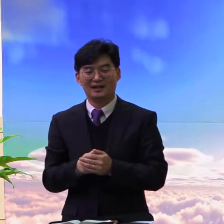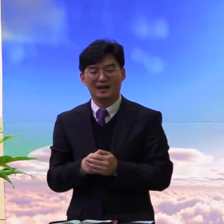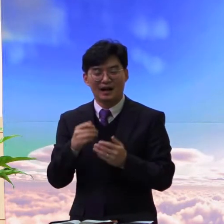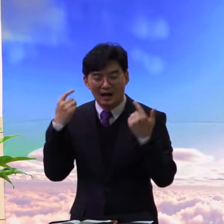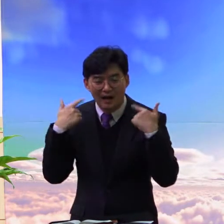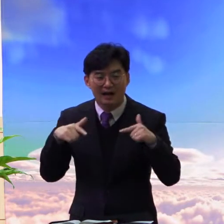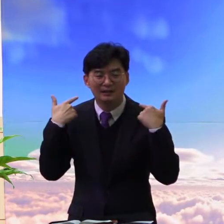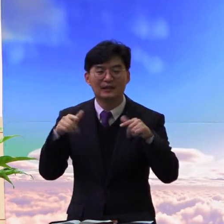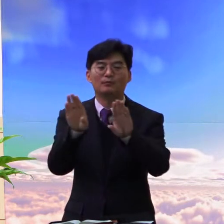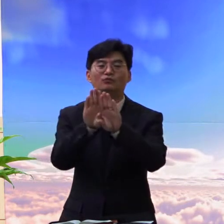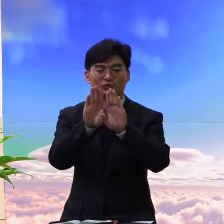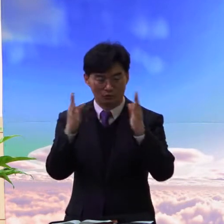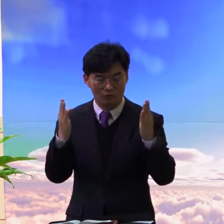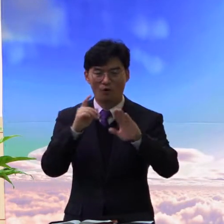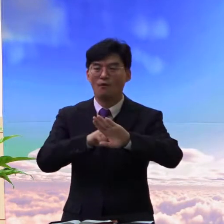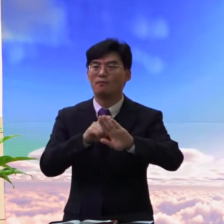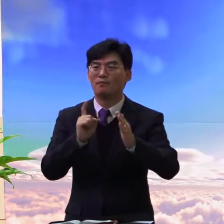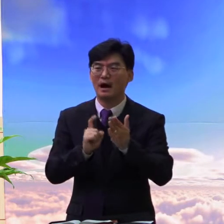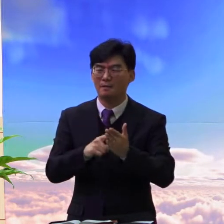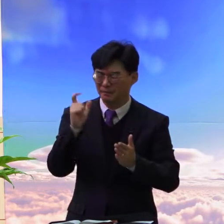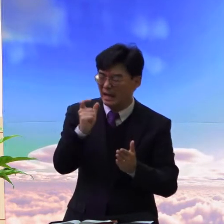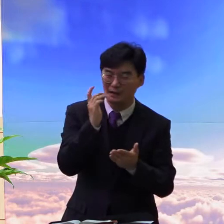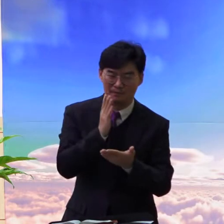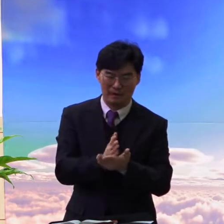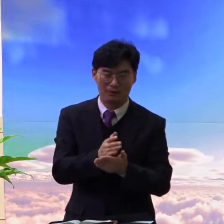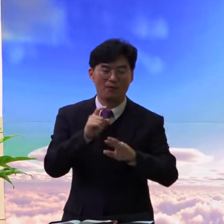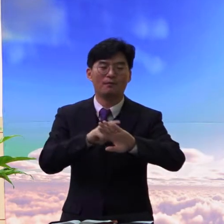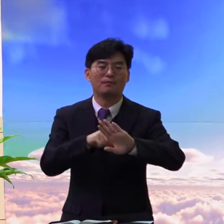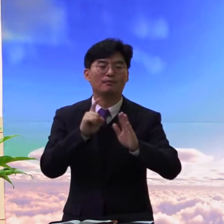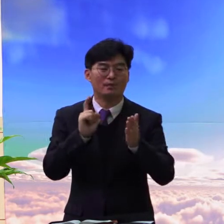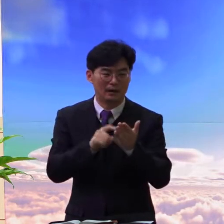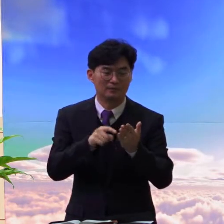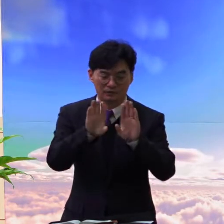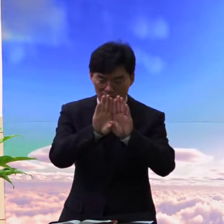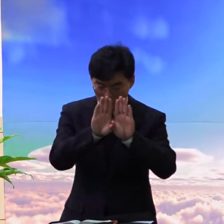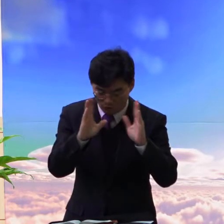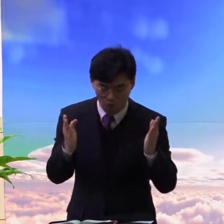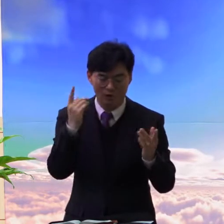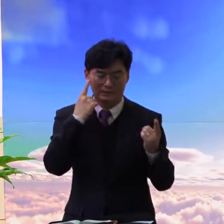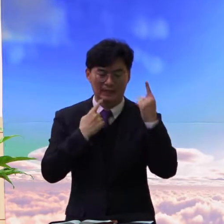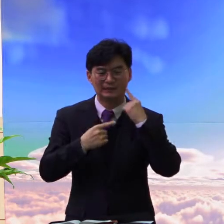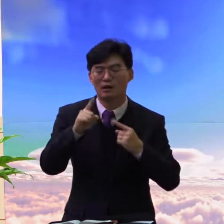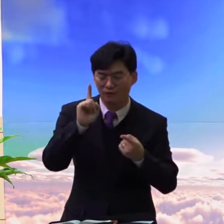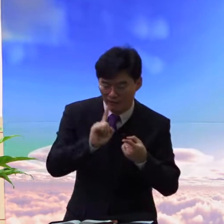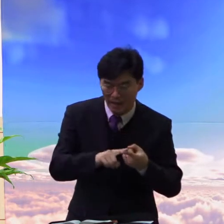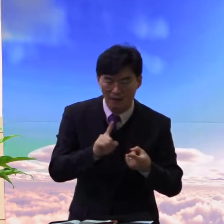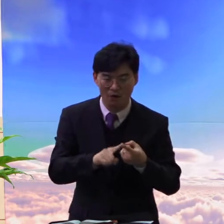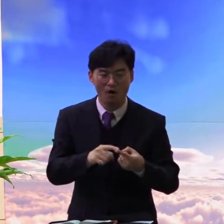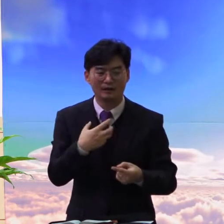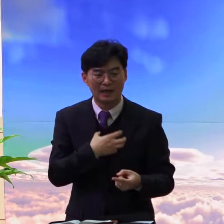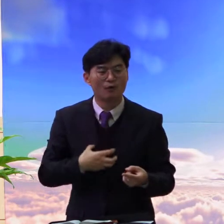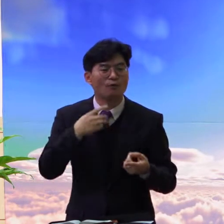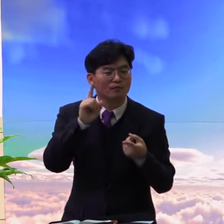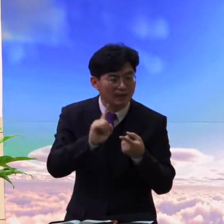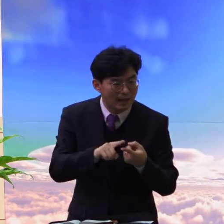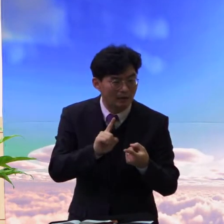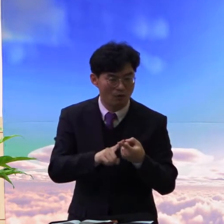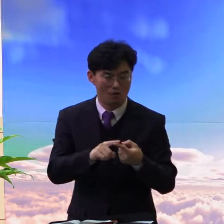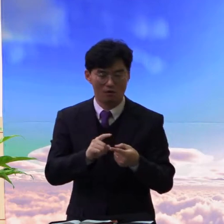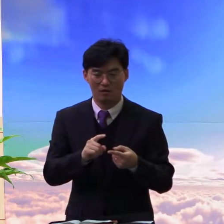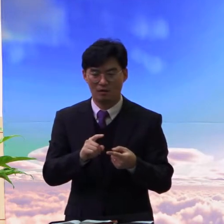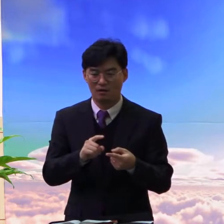함께하고 그와 동행하리라 하는 주님의 약속입니다. 문을 열면, 문을 연다는 것은 내 마음을 찢는